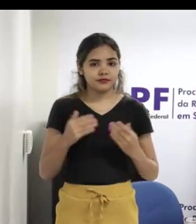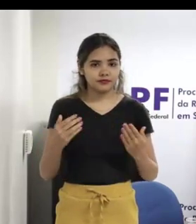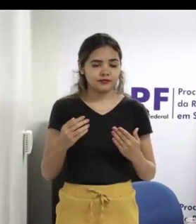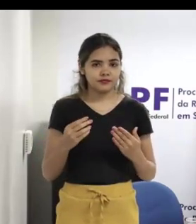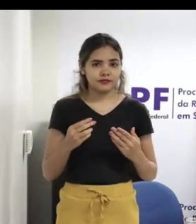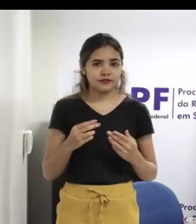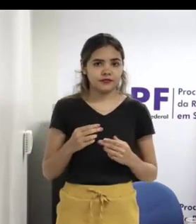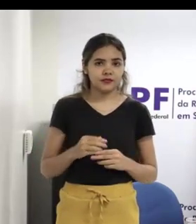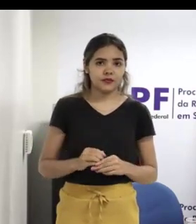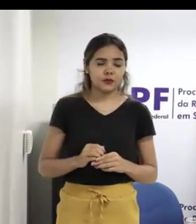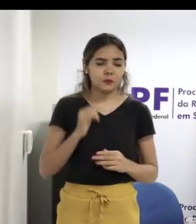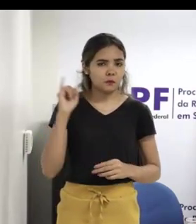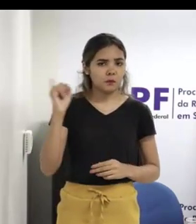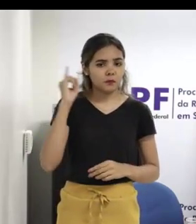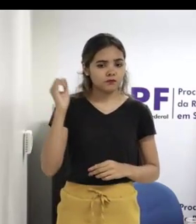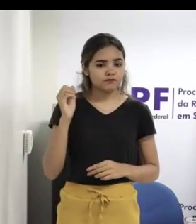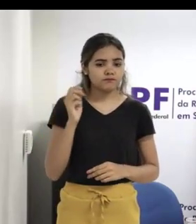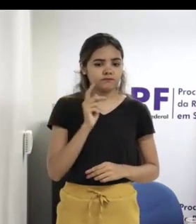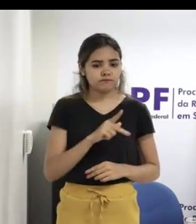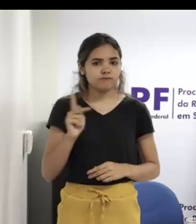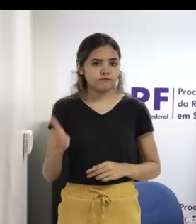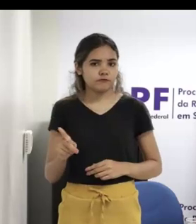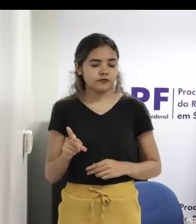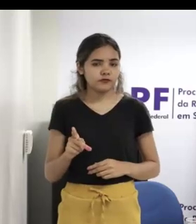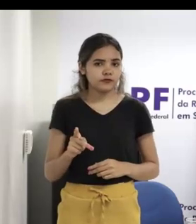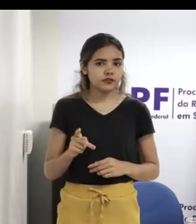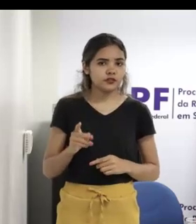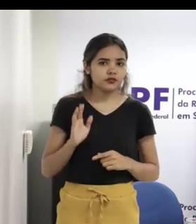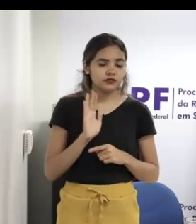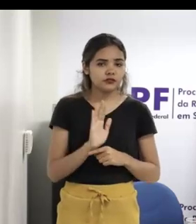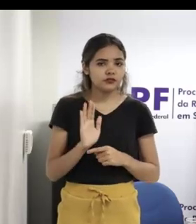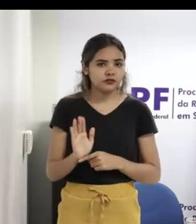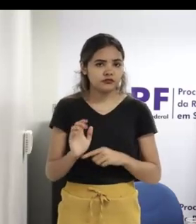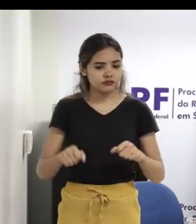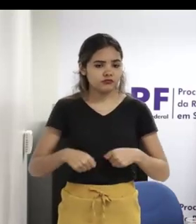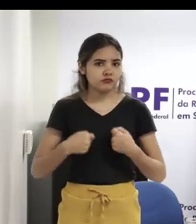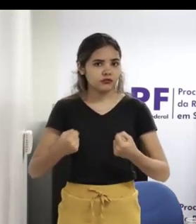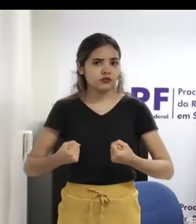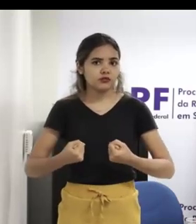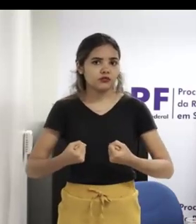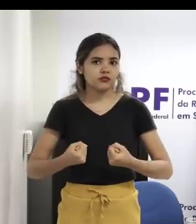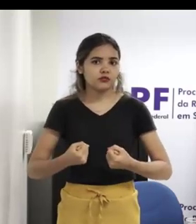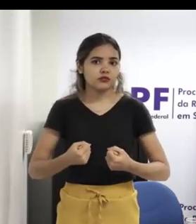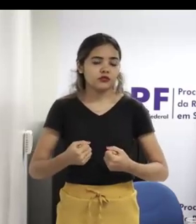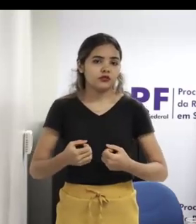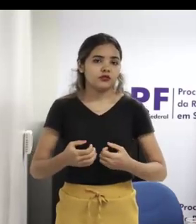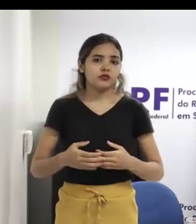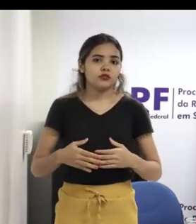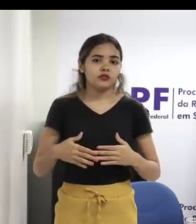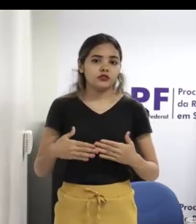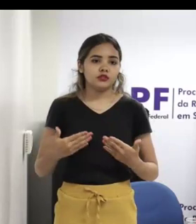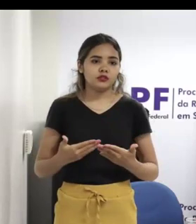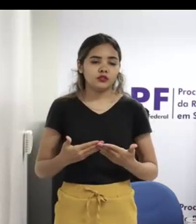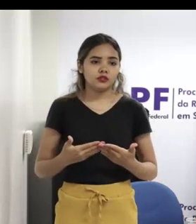depara com aí que vem uma palavra chave que depois vem a pergunta que a legislação e ele fala de suspeita ou